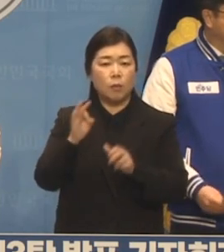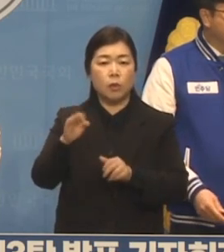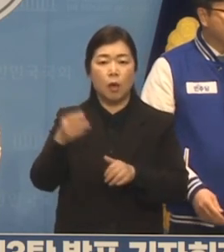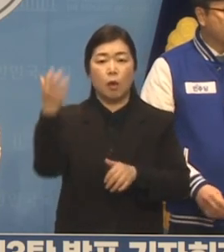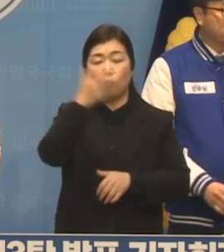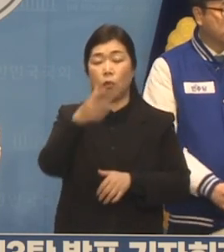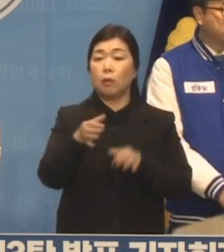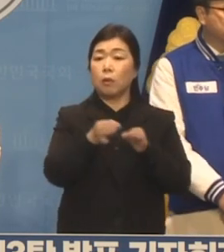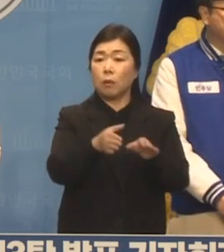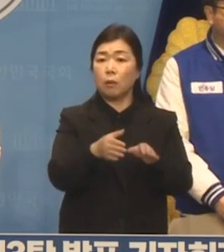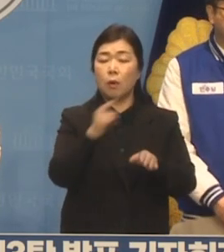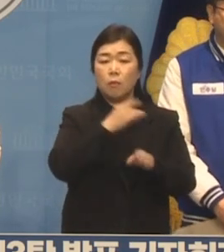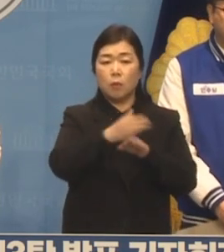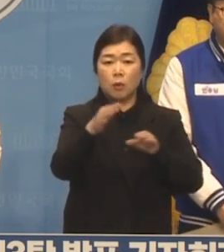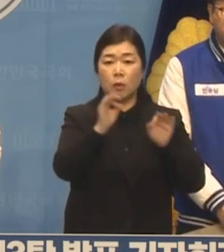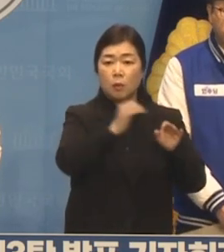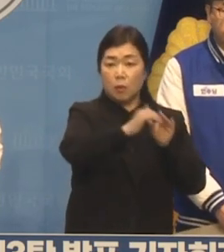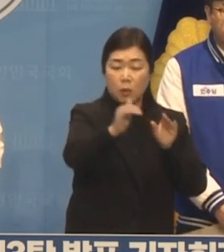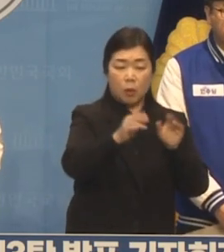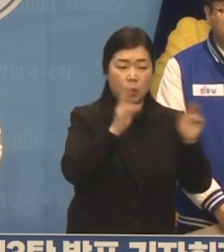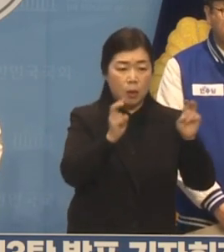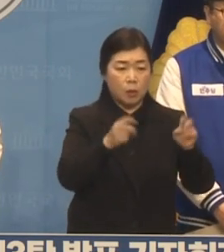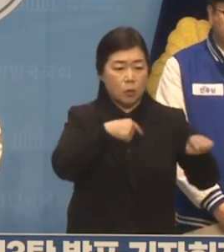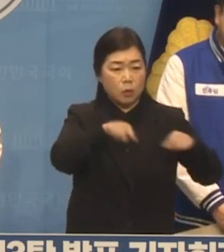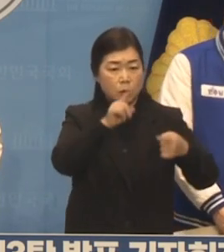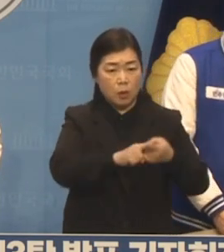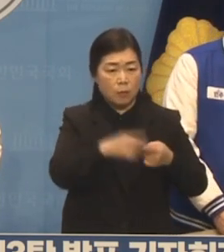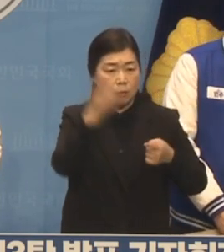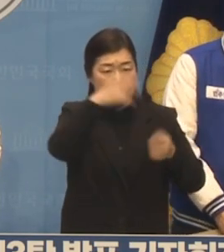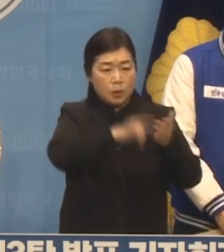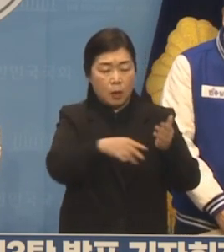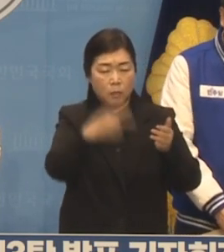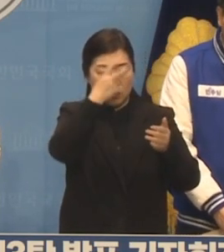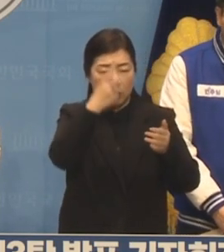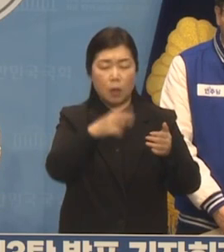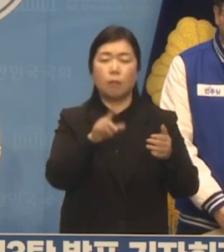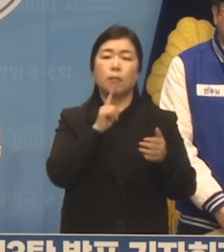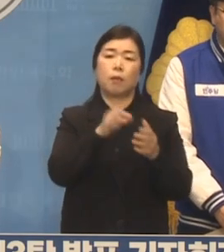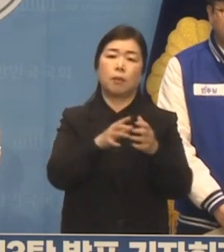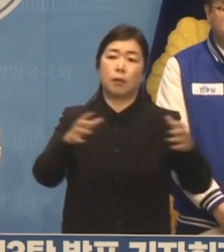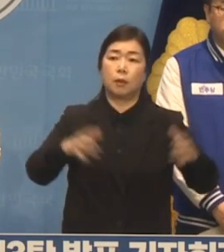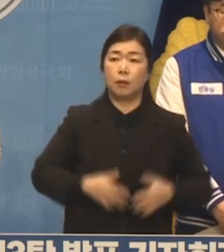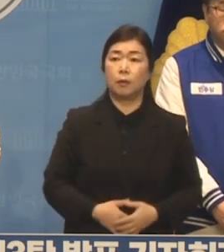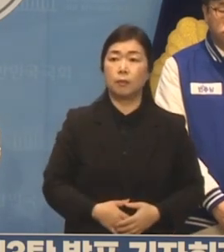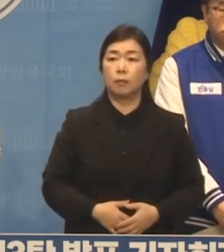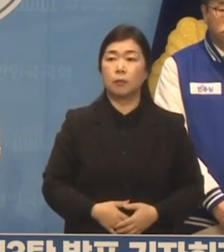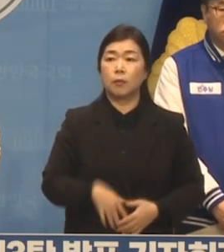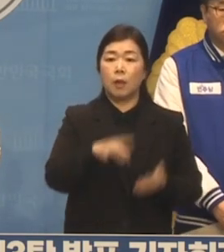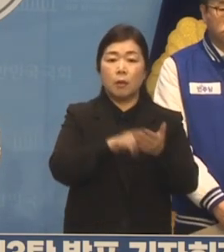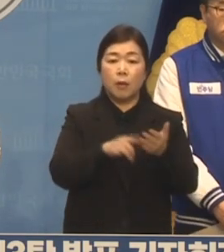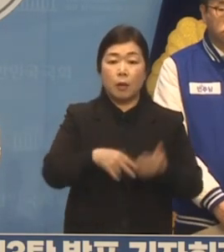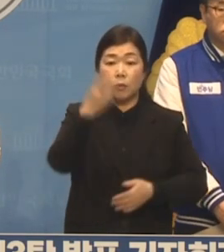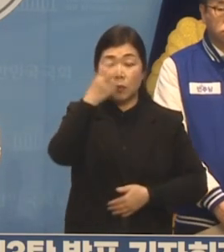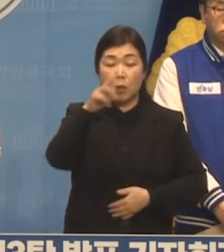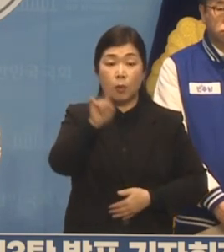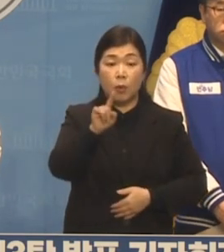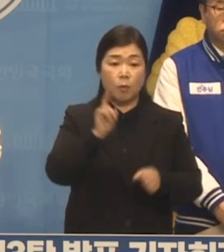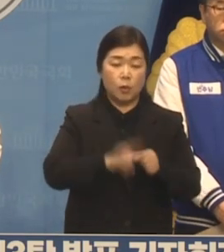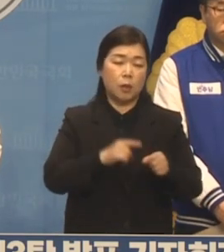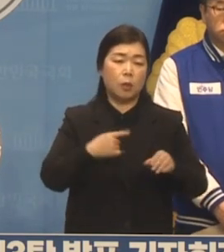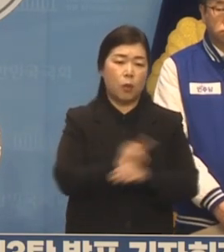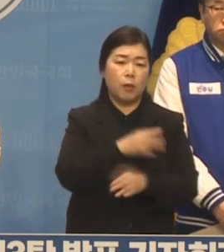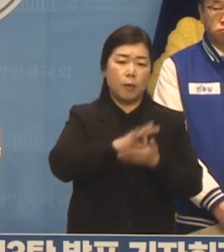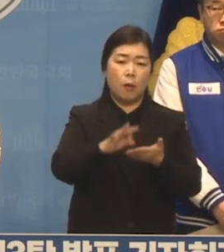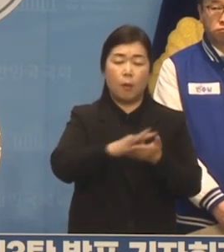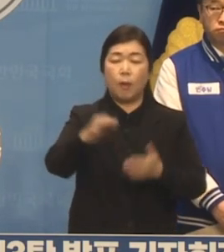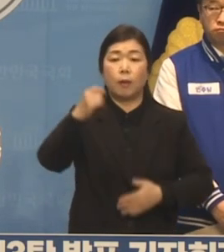후원기업, 대북 송금업체 등 정치적 세무조사 논란이 큽니다. 세무조사는 조세 목적 외에는